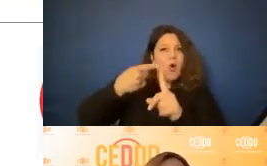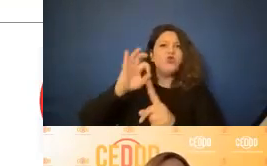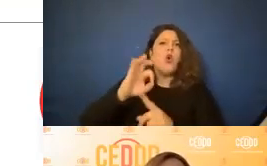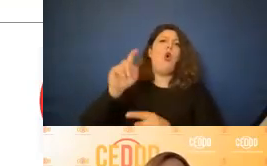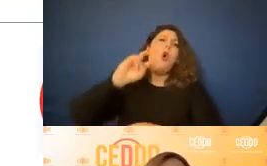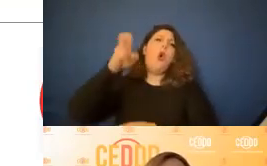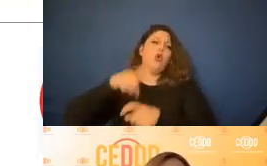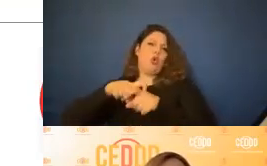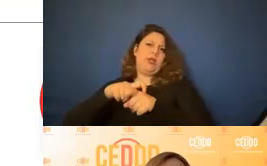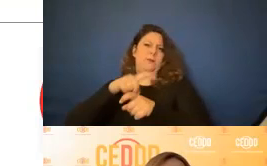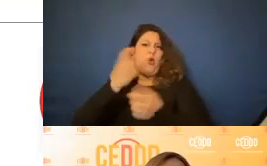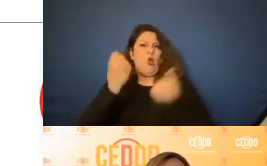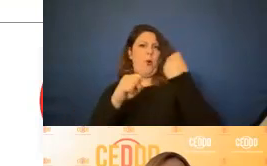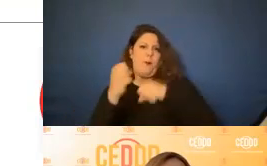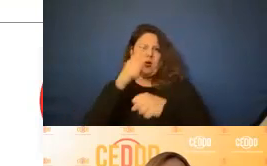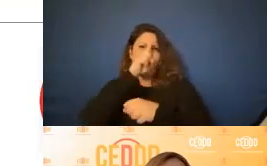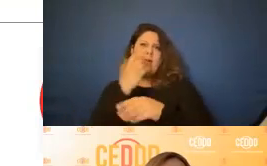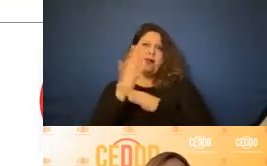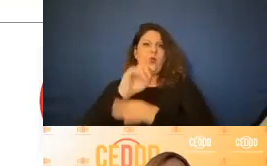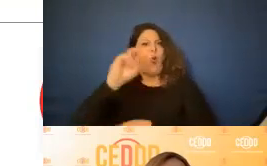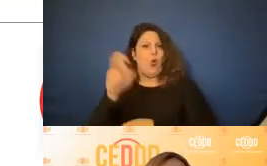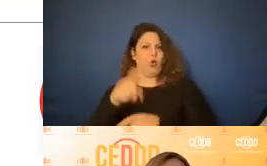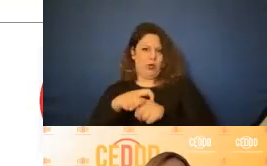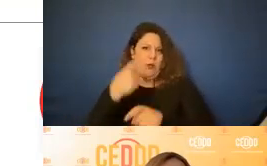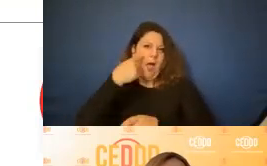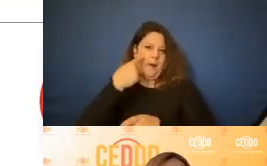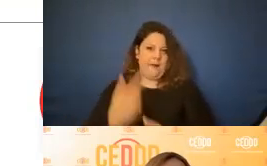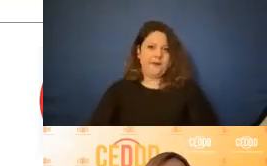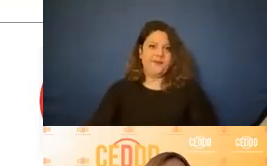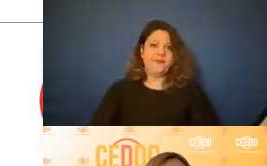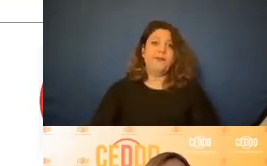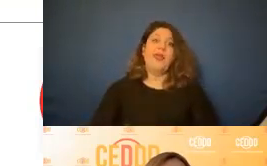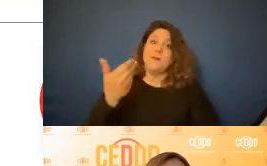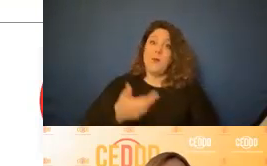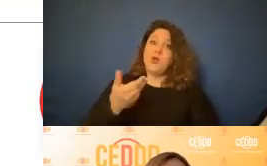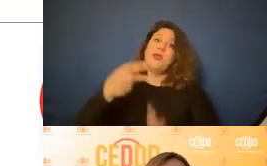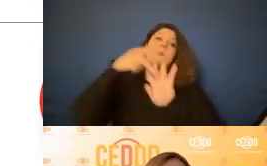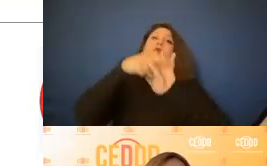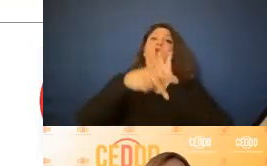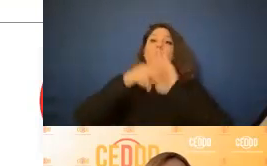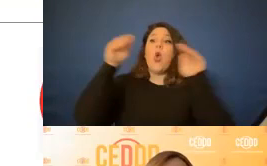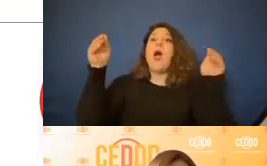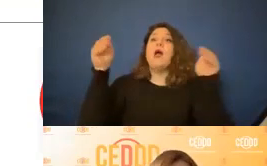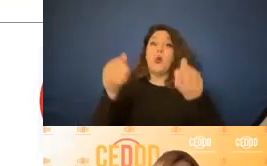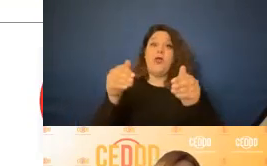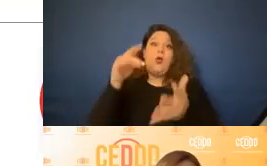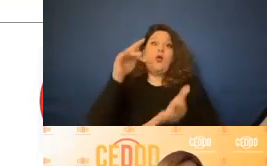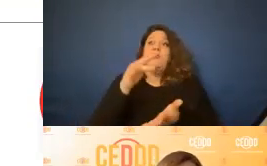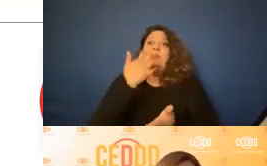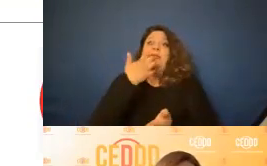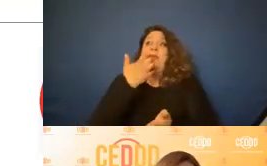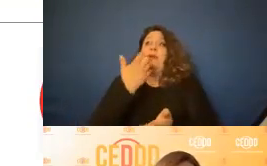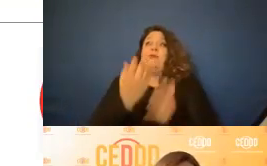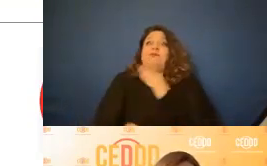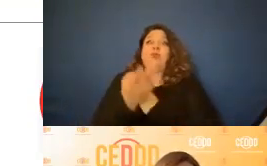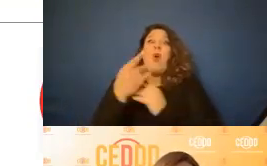de actitud. Es importante pues, tener un protocolo de actuación en caso de acoso escolar en los centros. Estos protocolos